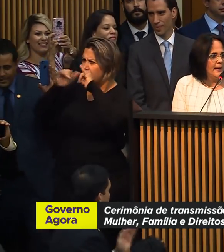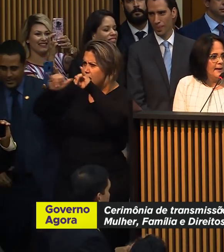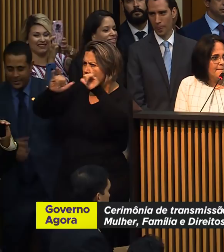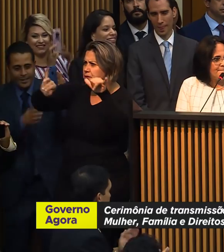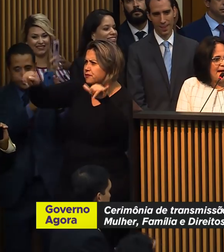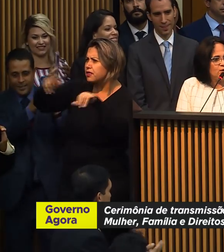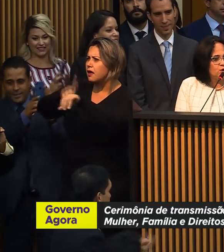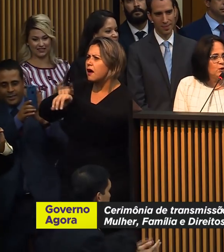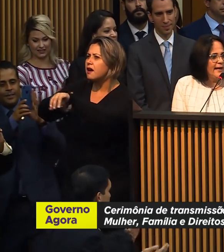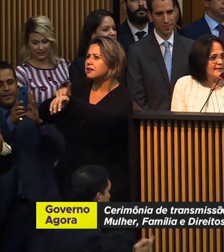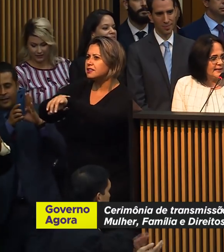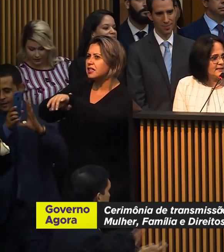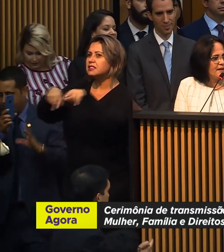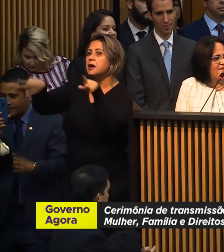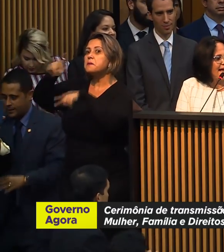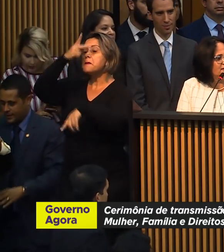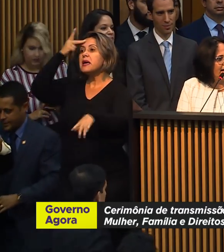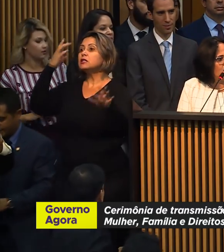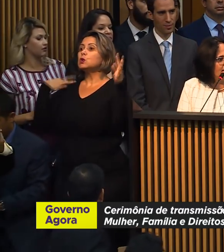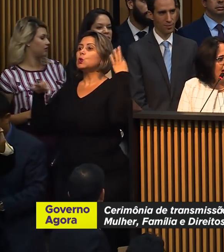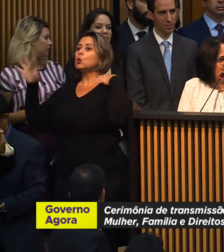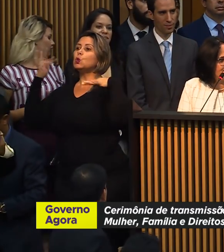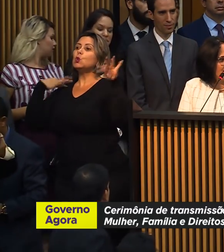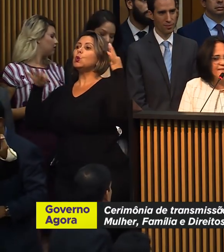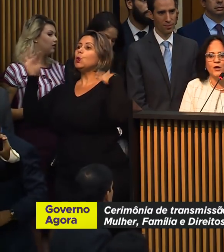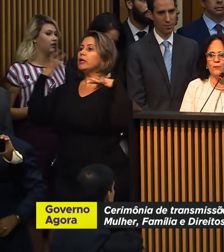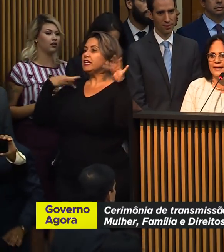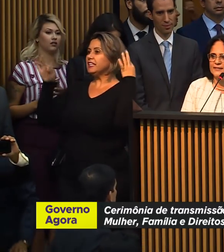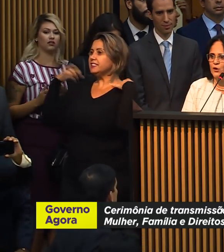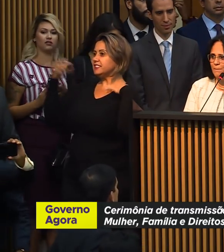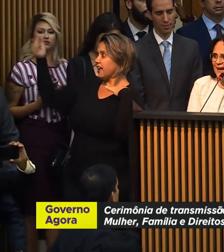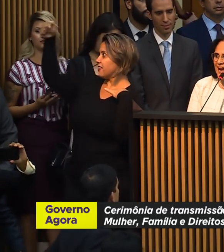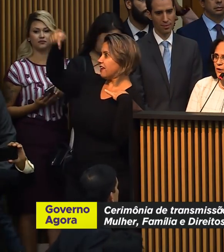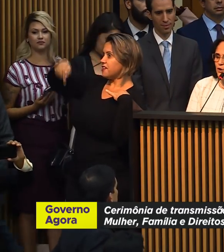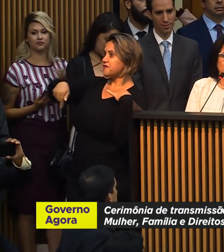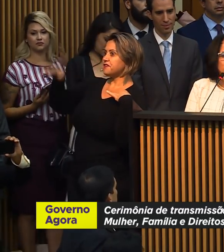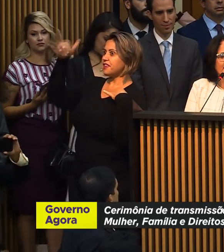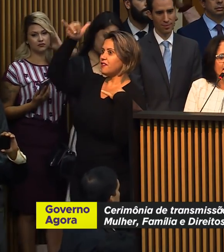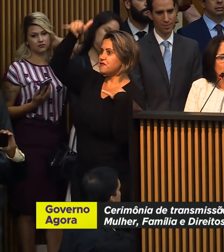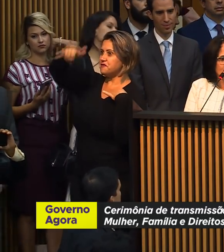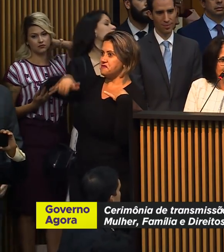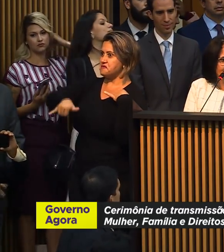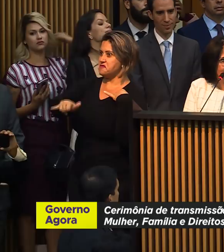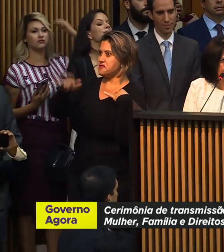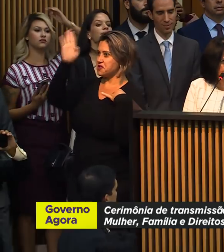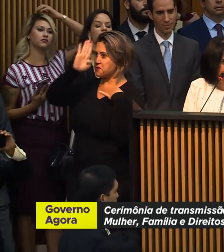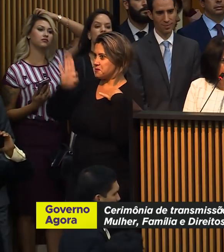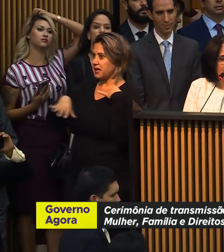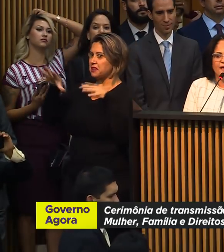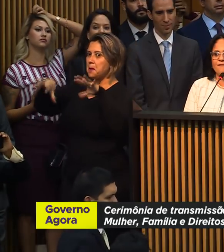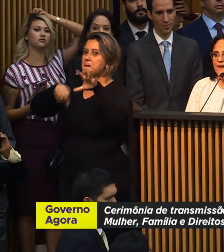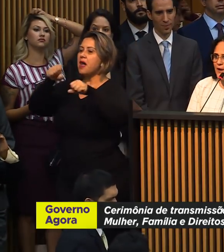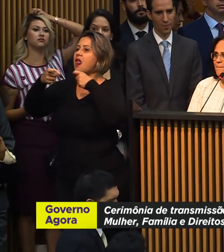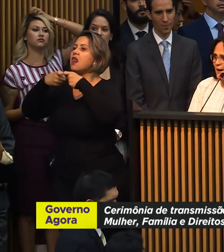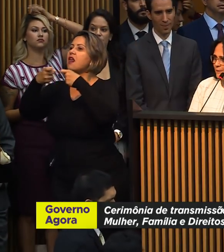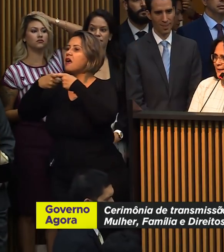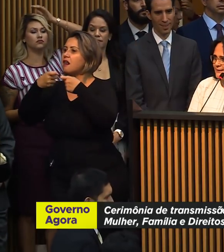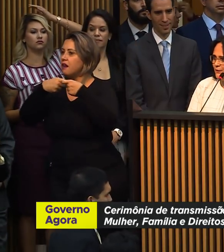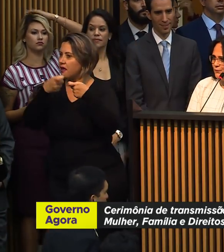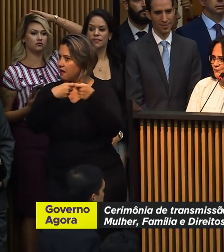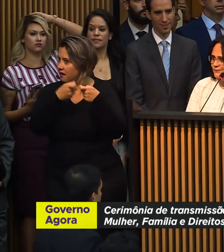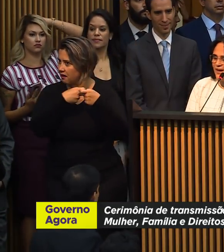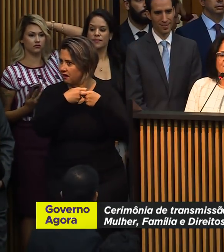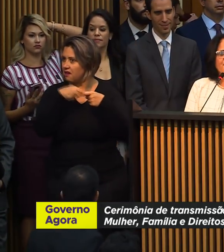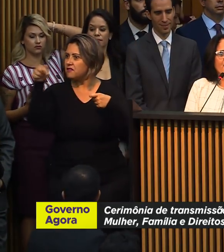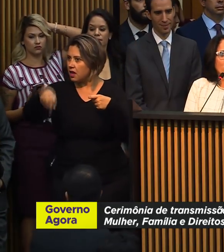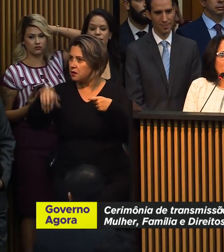Também para os turistas que fretam aeronaves para vir no Brasil pegar nossos meninos e meninas. venham para o